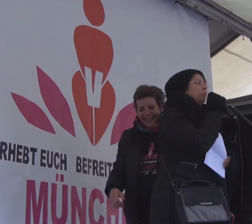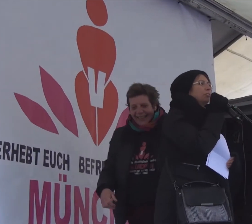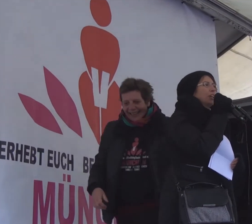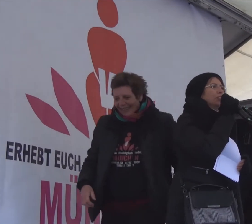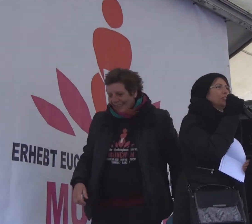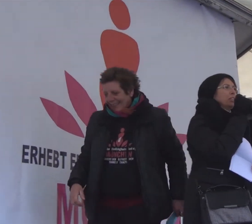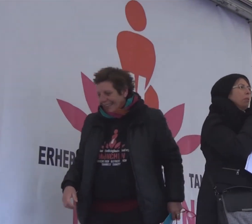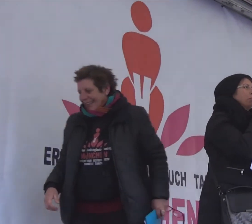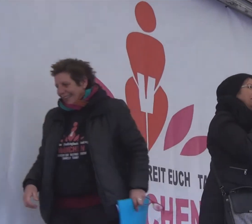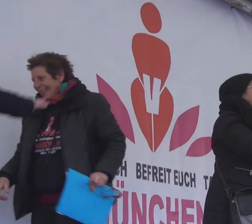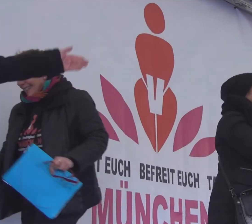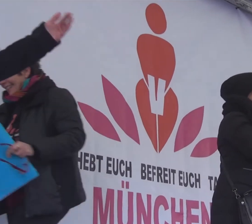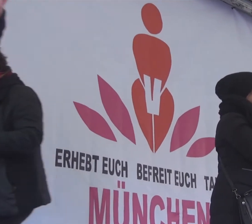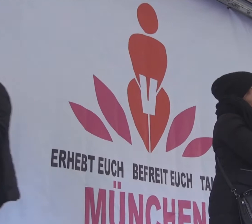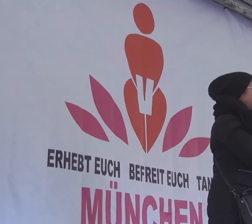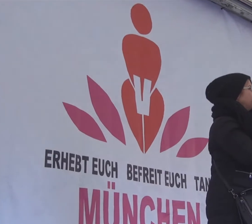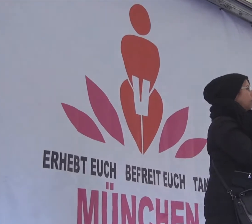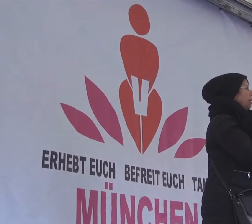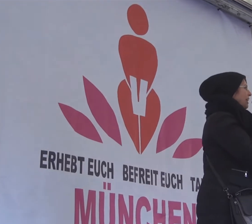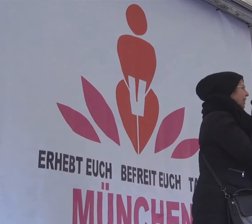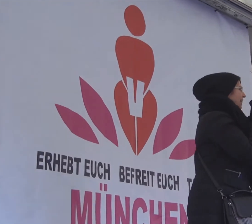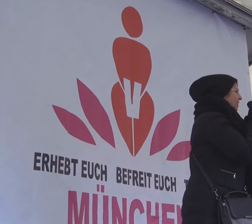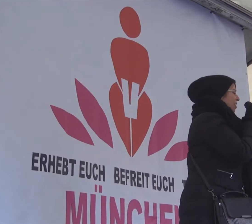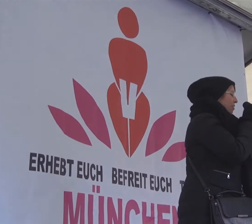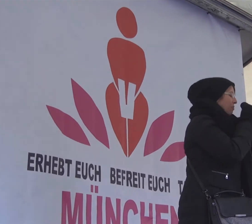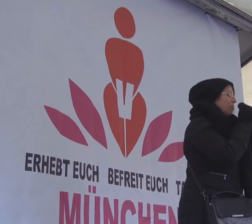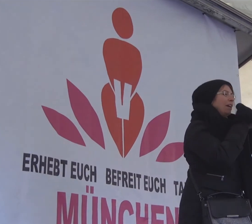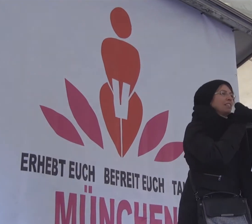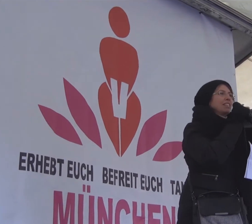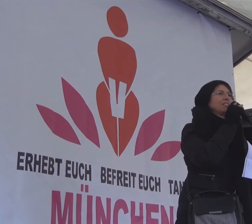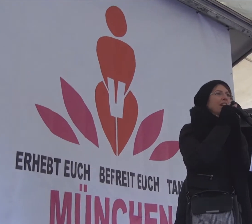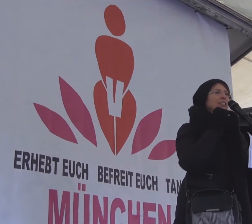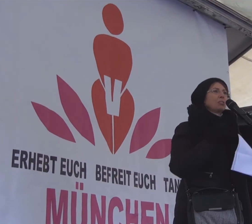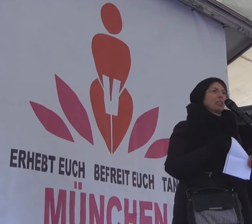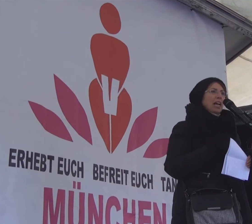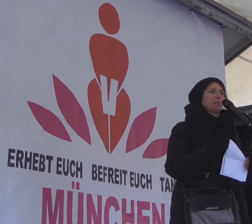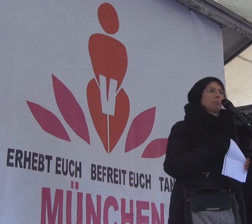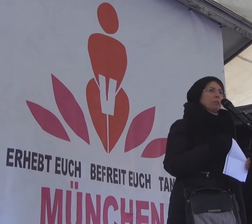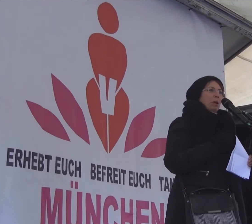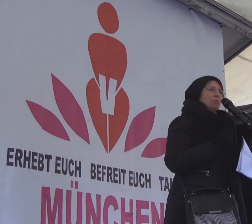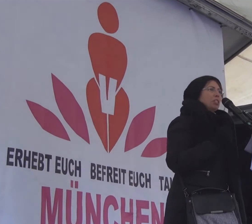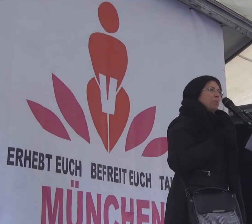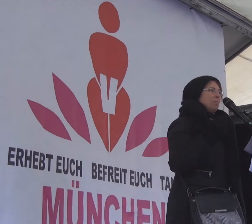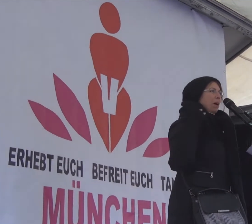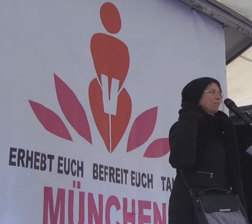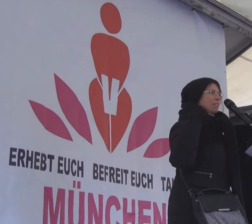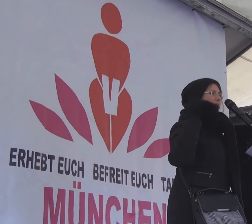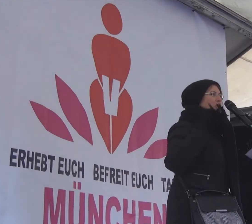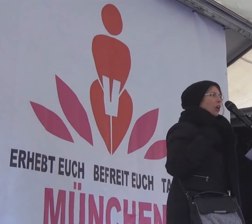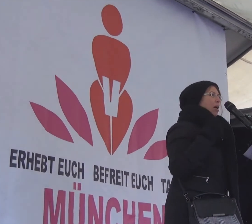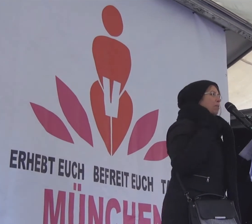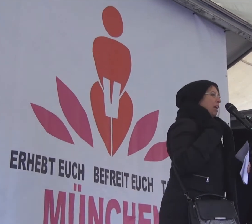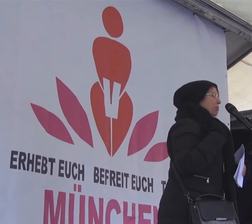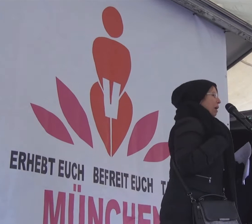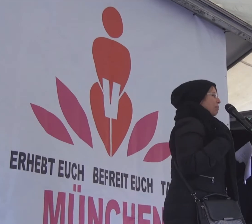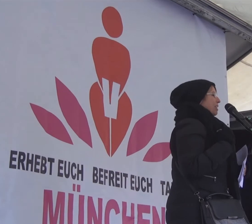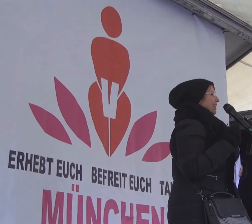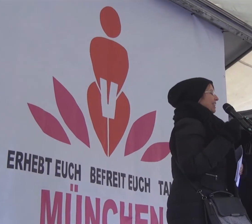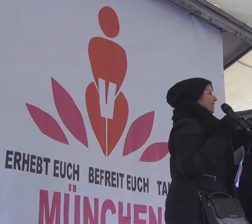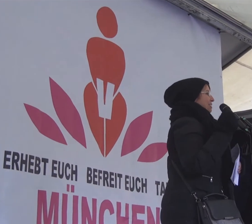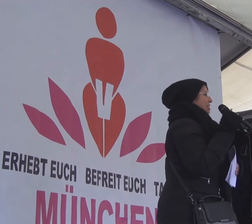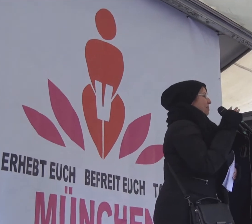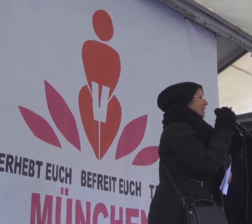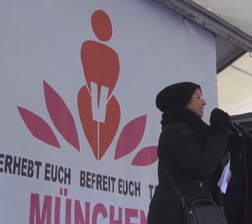Hallo liebe Frauen, liebe Mädchen, liebe Männer. Wie man sieht, weil ich so klein bin, man muss immer, was Mikro anbelangt, bei